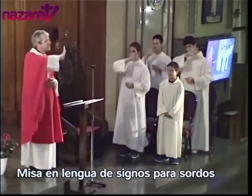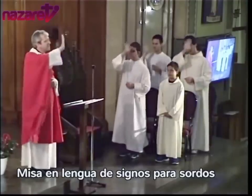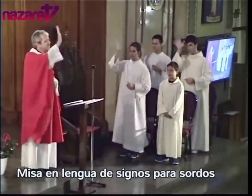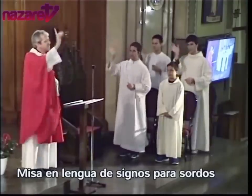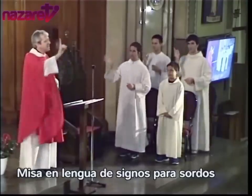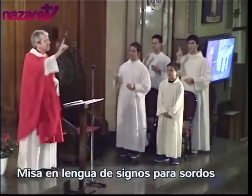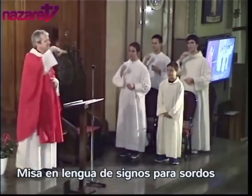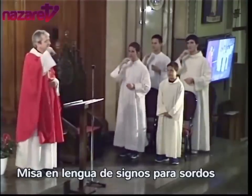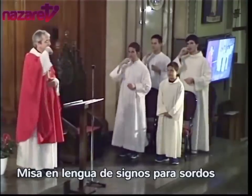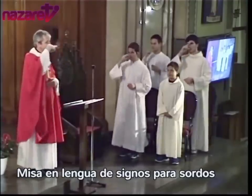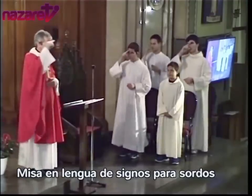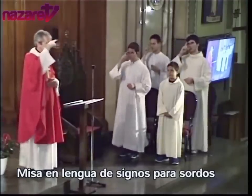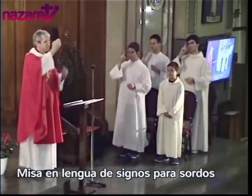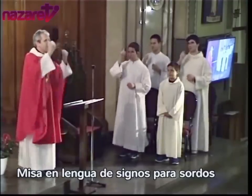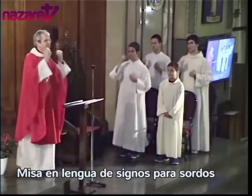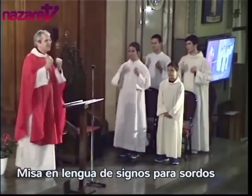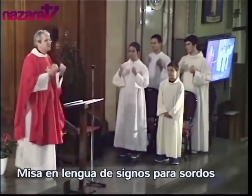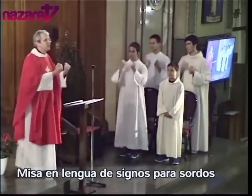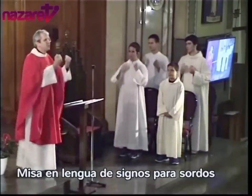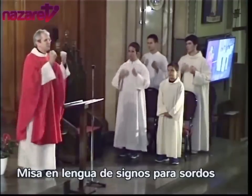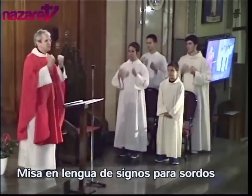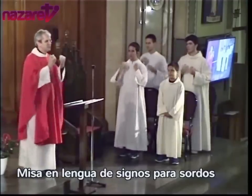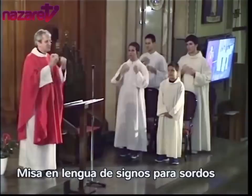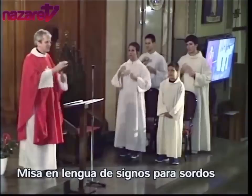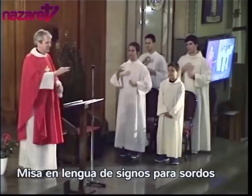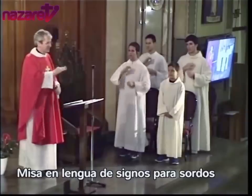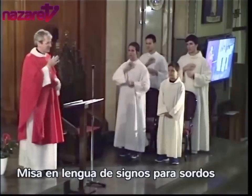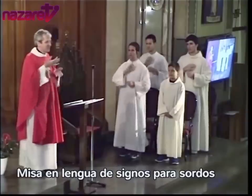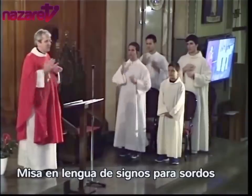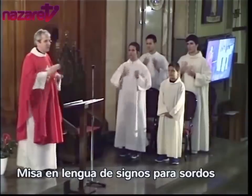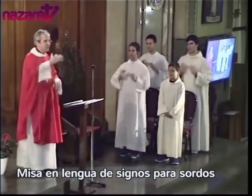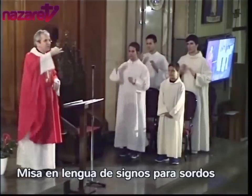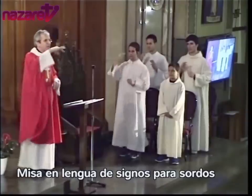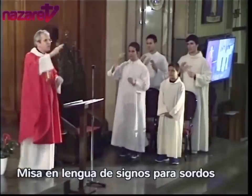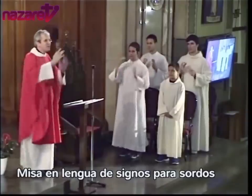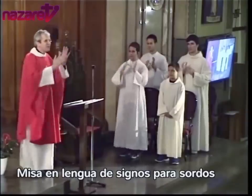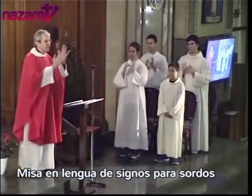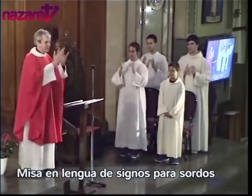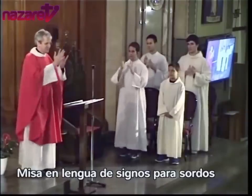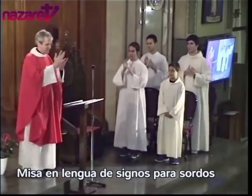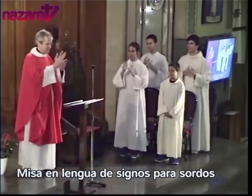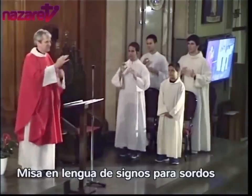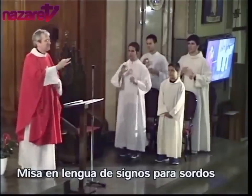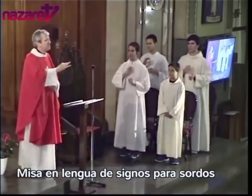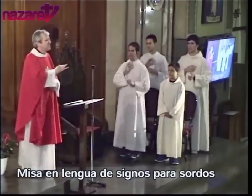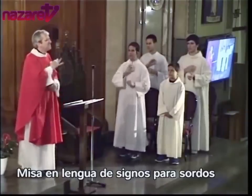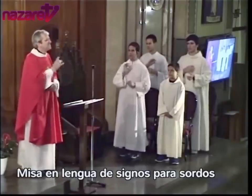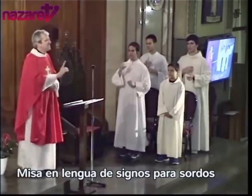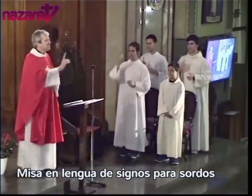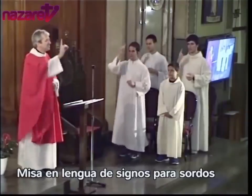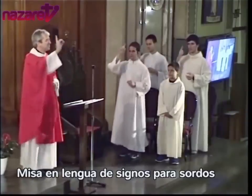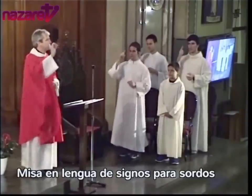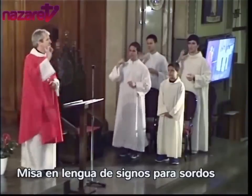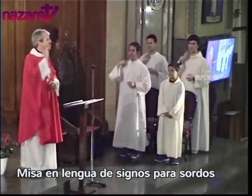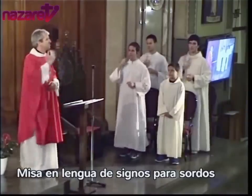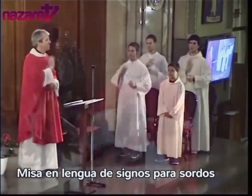Rey Celestial, Dios Padre Todopoderoso, Señor Hijo Único Jesucristo,